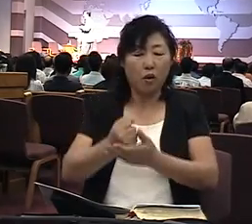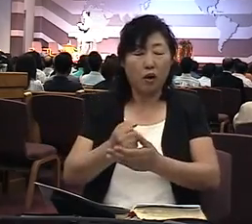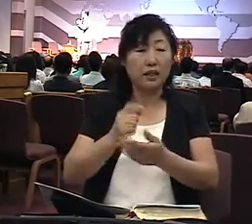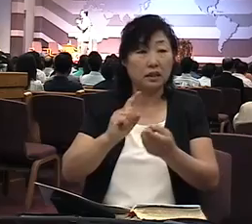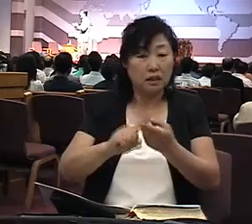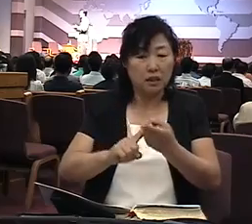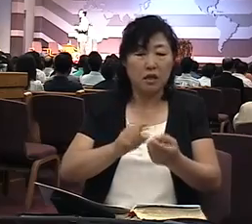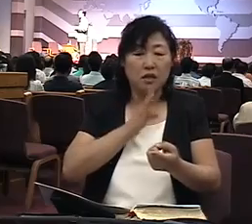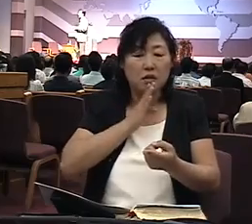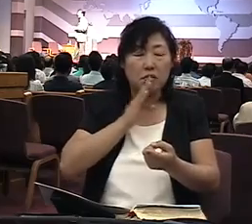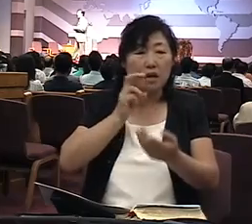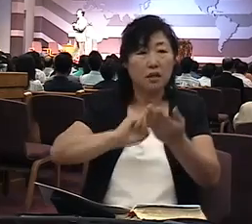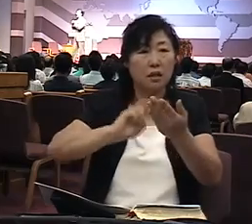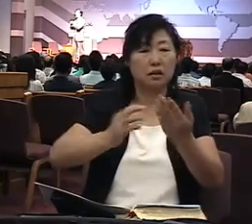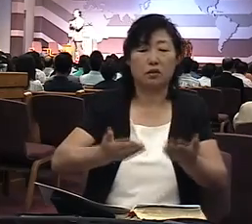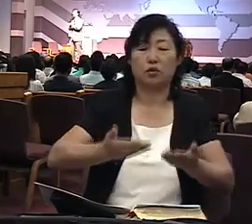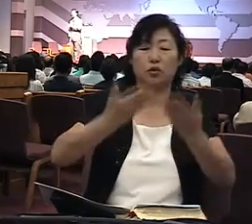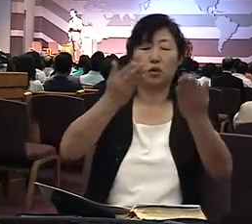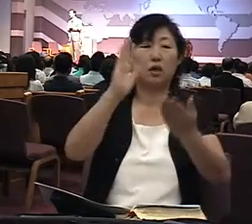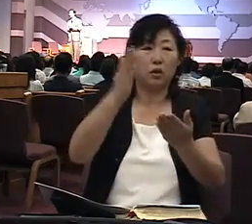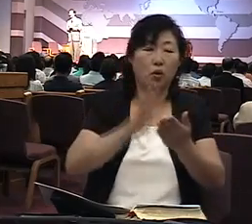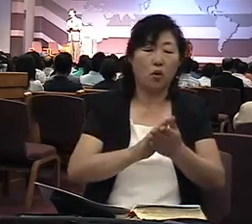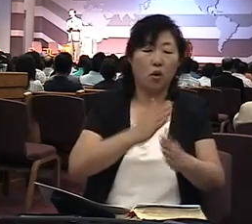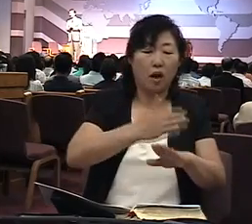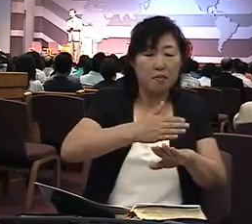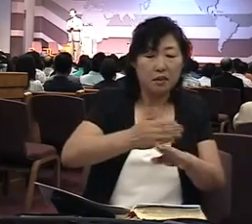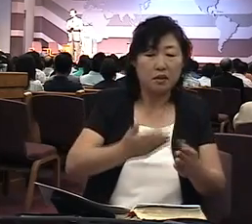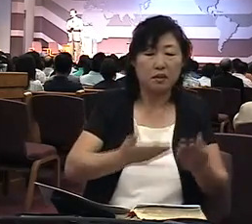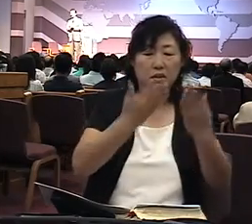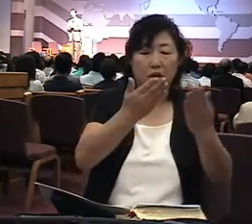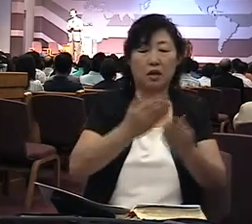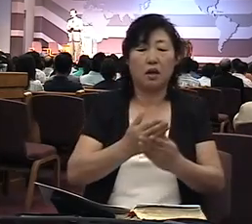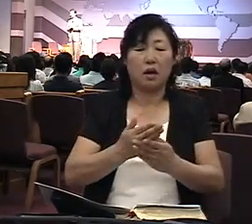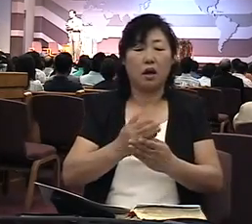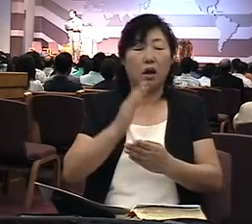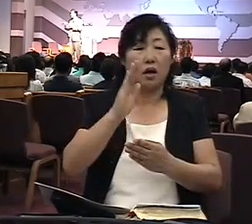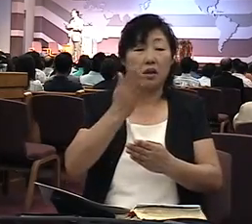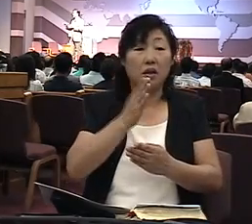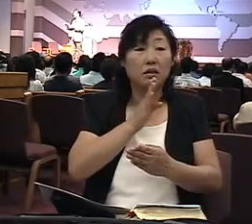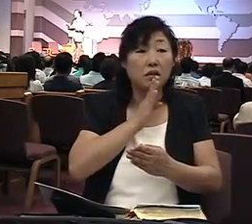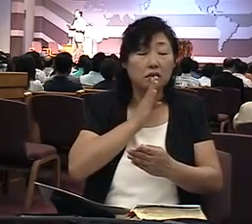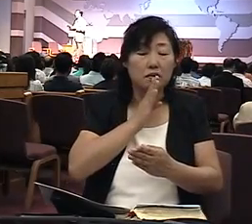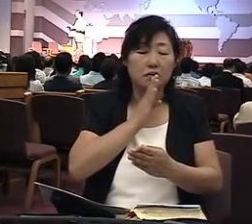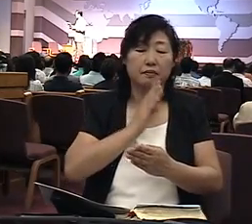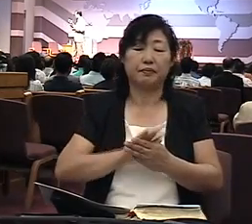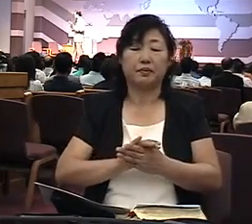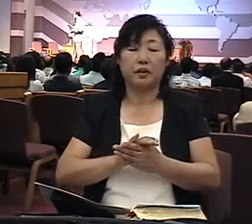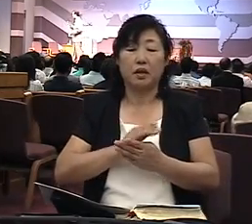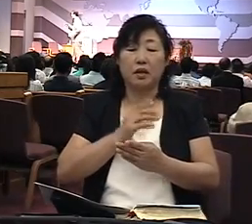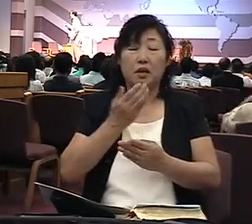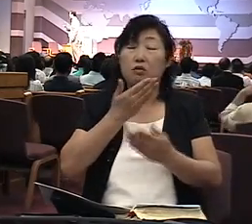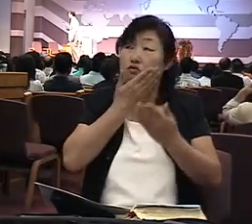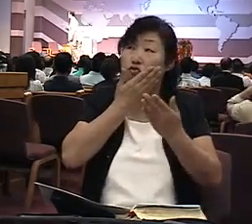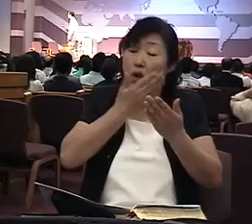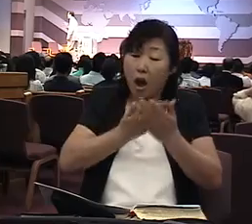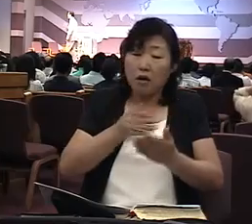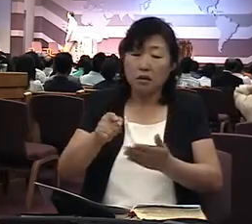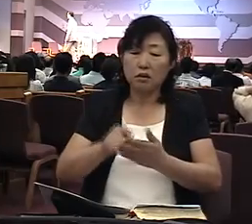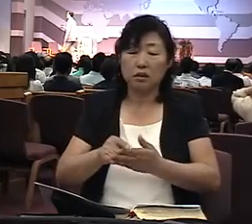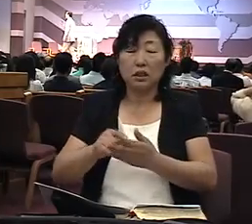우리가 찬양을 드려야 되고 감사를 드려야 하는 것입니다. 근데 중요한 것은 숫자만을 이제는 자랑해서는